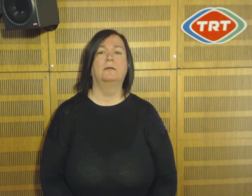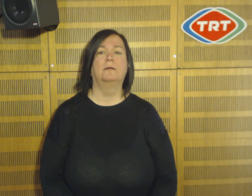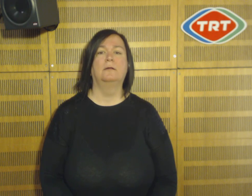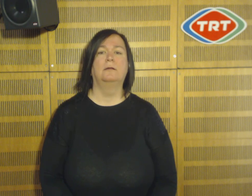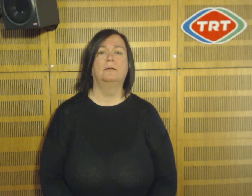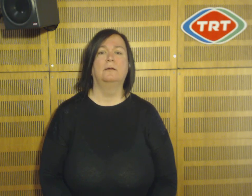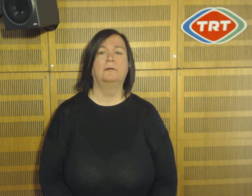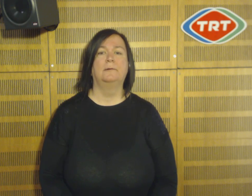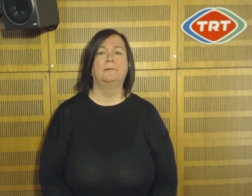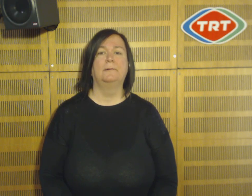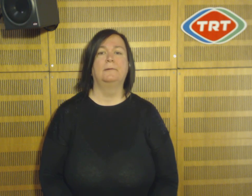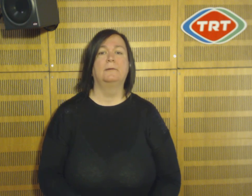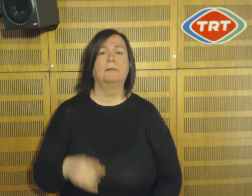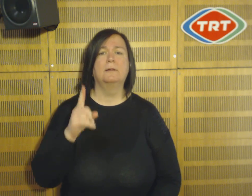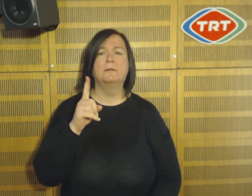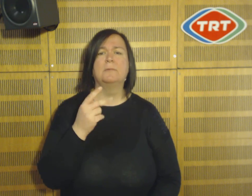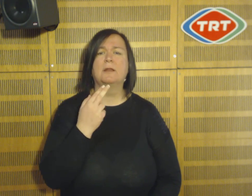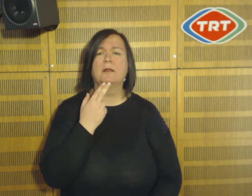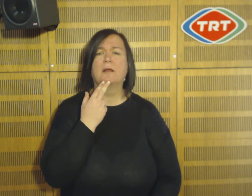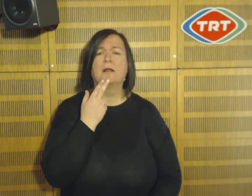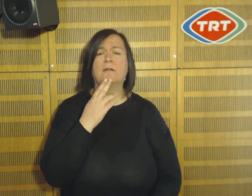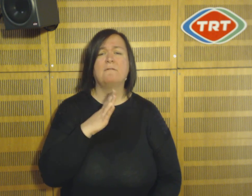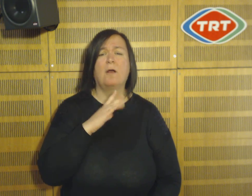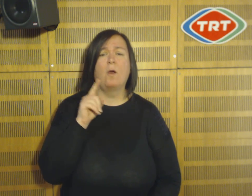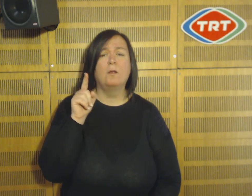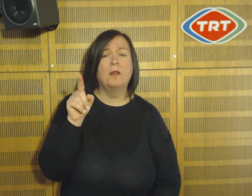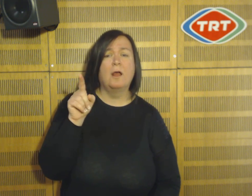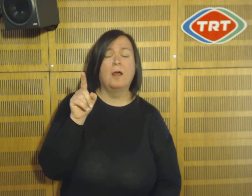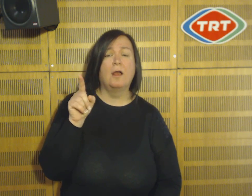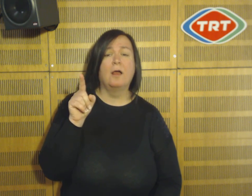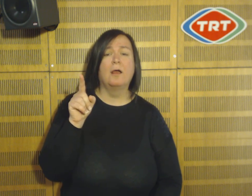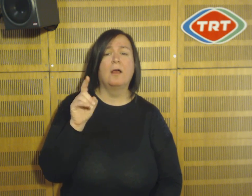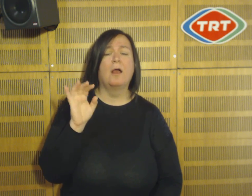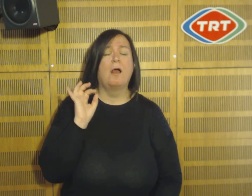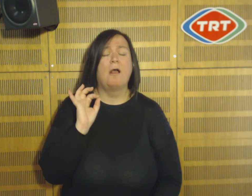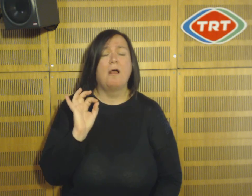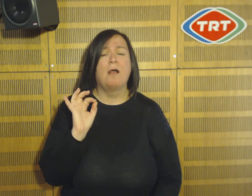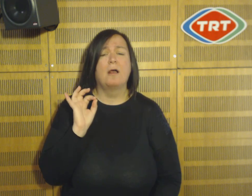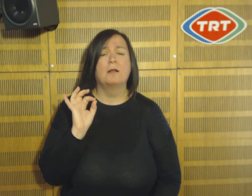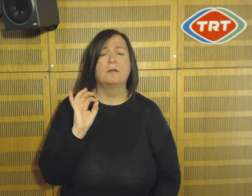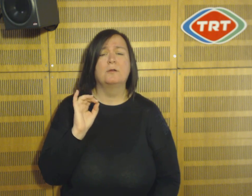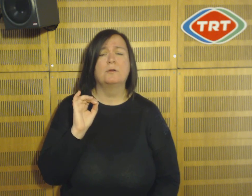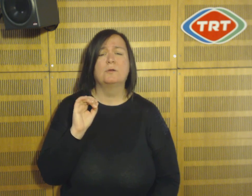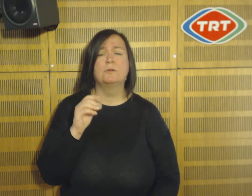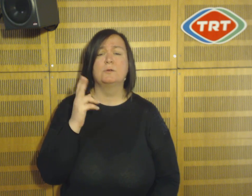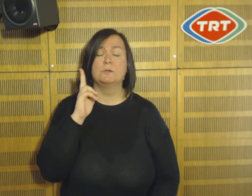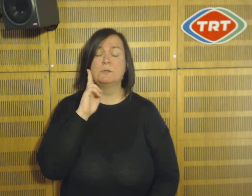konakta bir kadın var ora hala Soylu